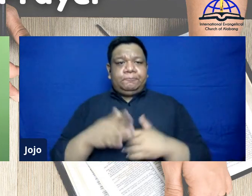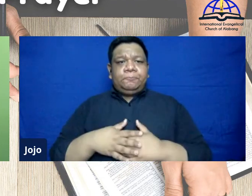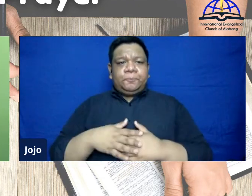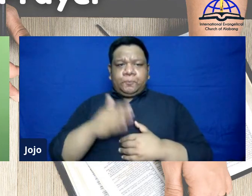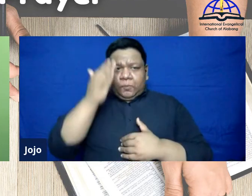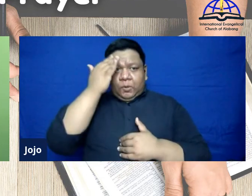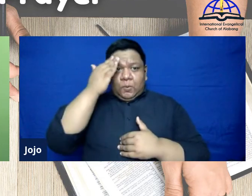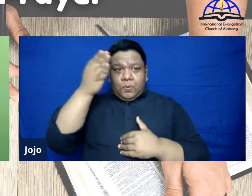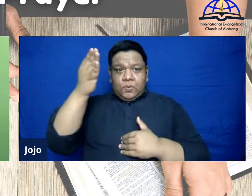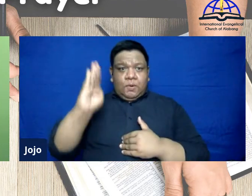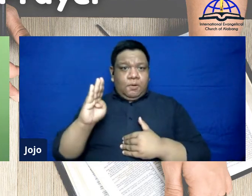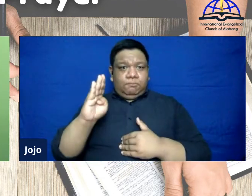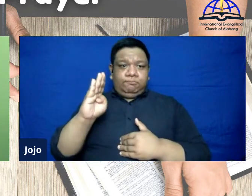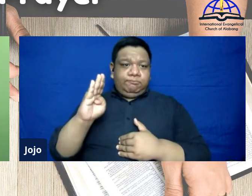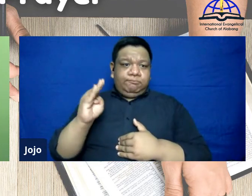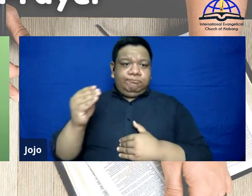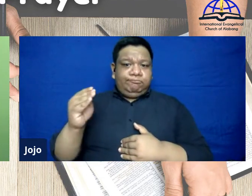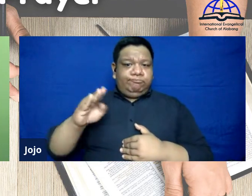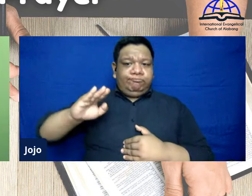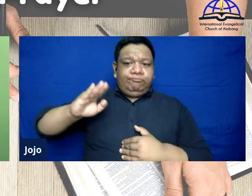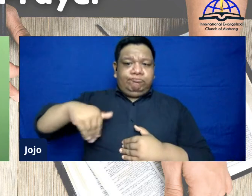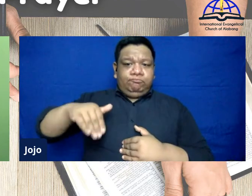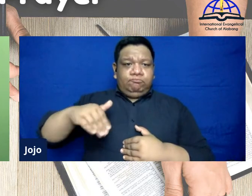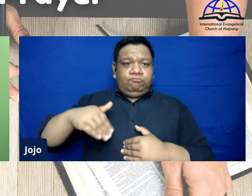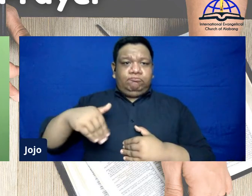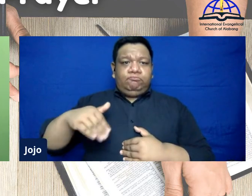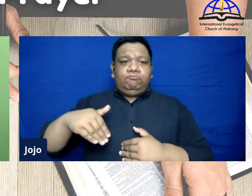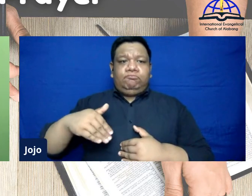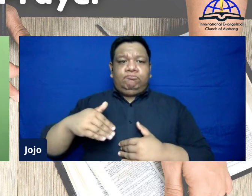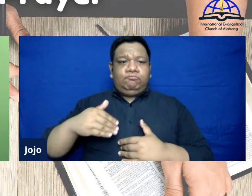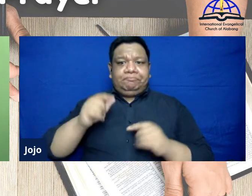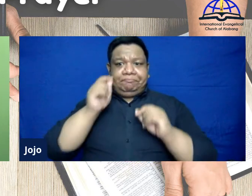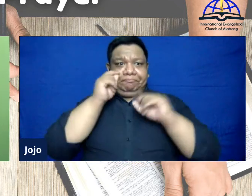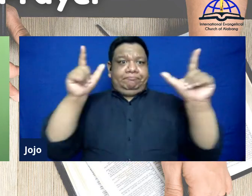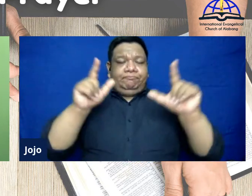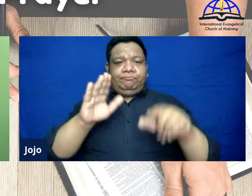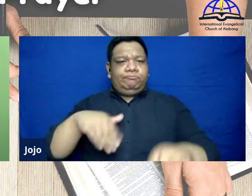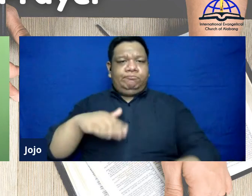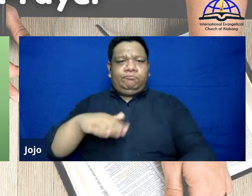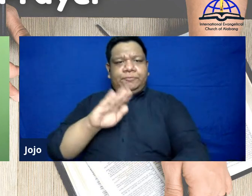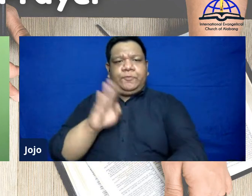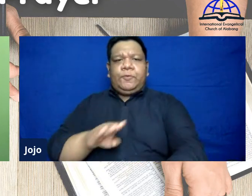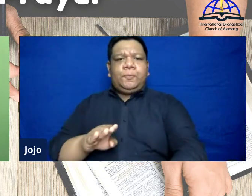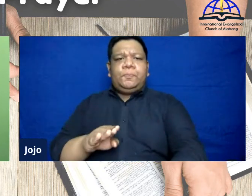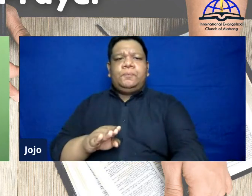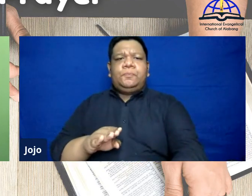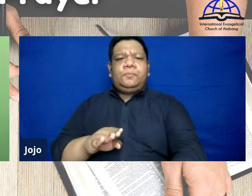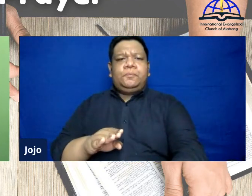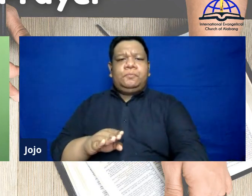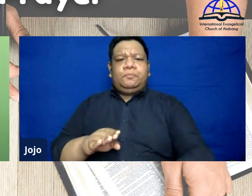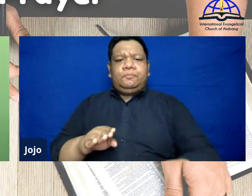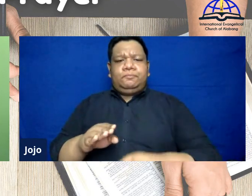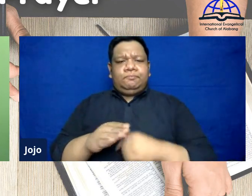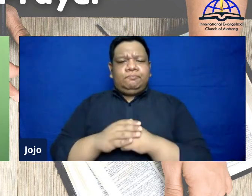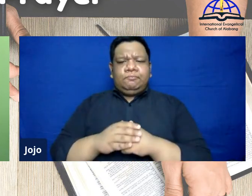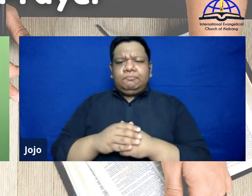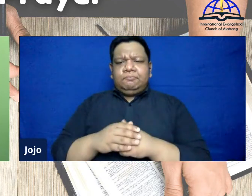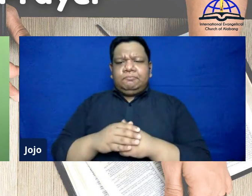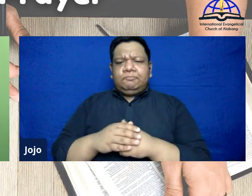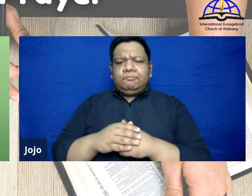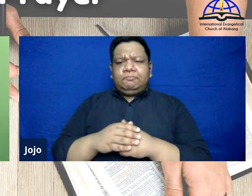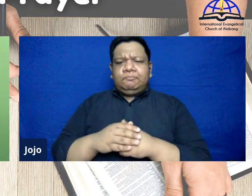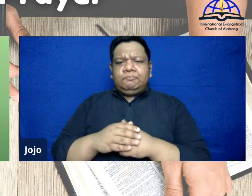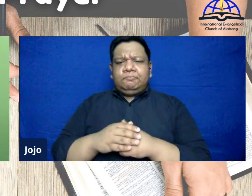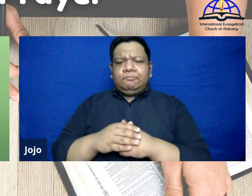God has not been taken by surprise. Wala naman po kahit ni minsan din naman po nagulat ang Panginoon. In